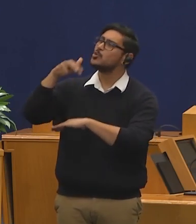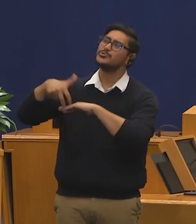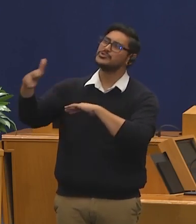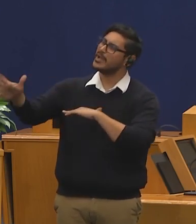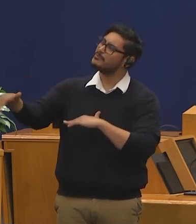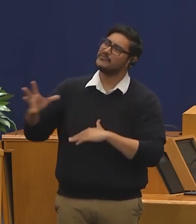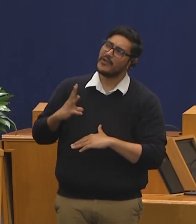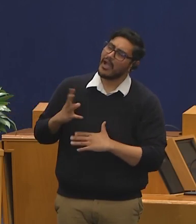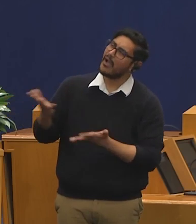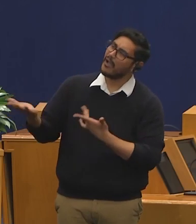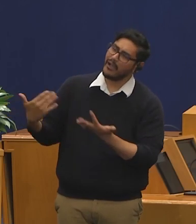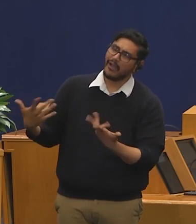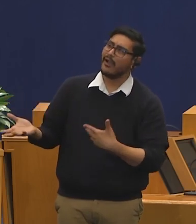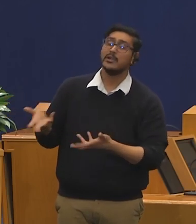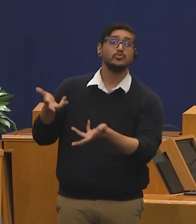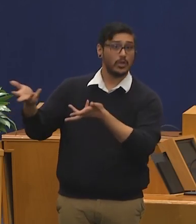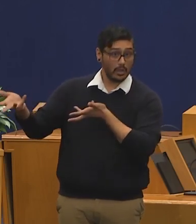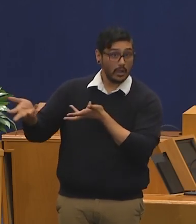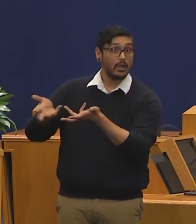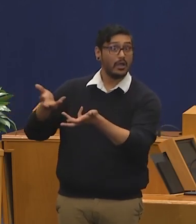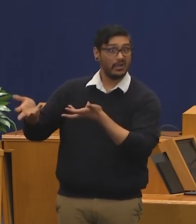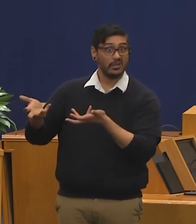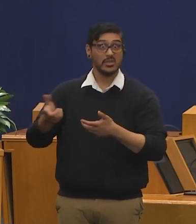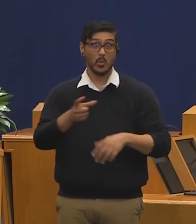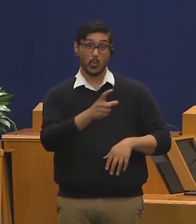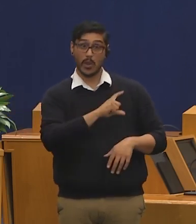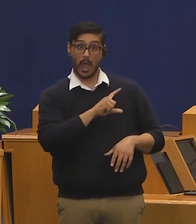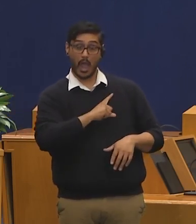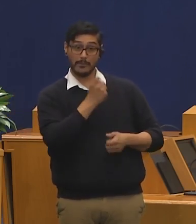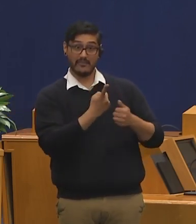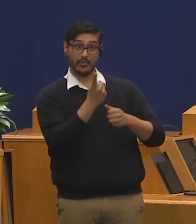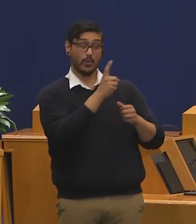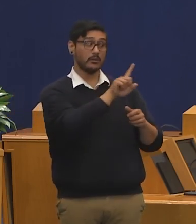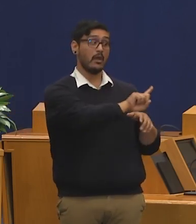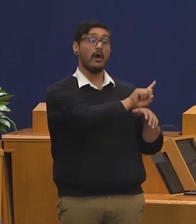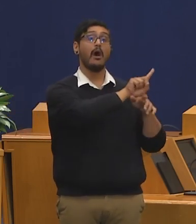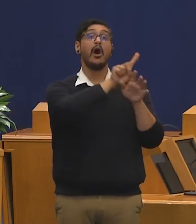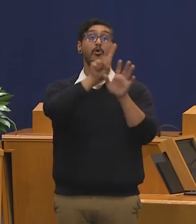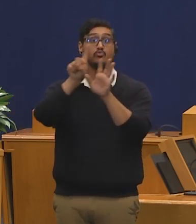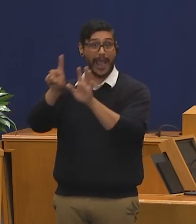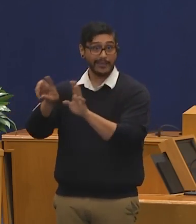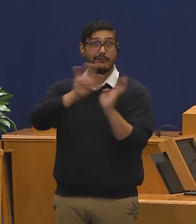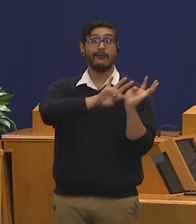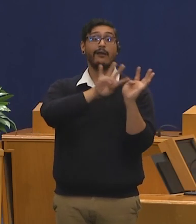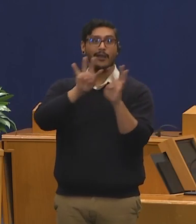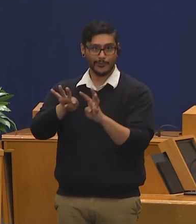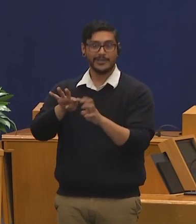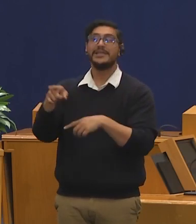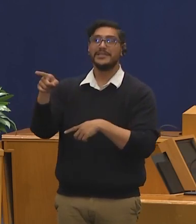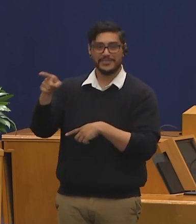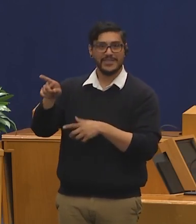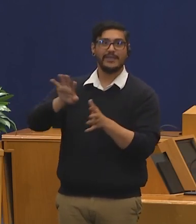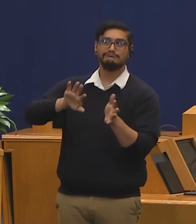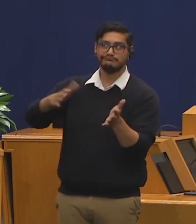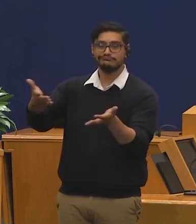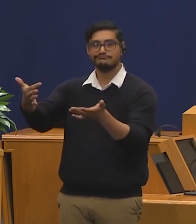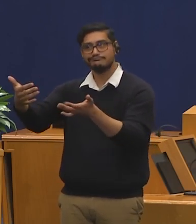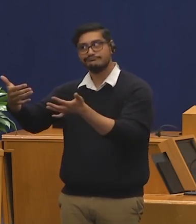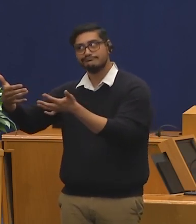otros alguaciles de la estación, pudieron esforzarla que al otro lado del pavimento, a